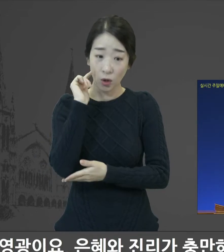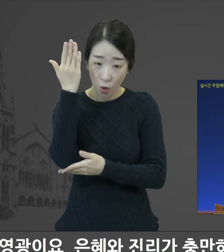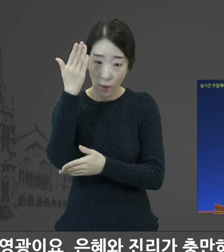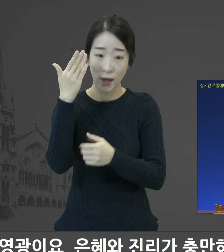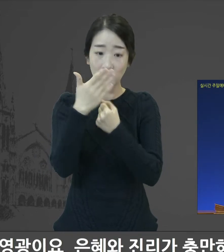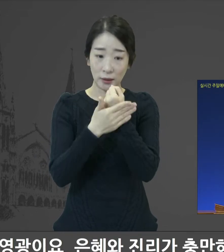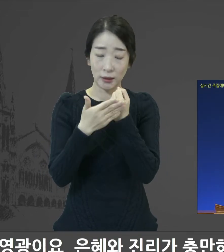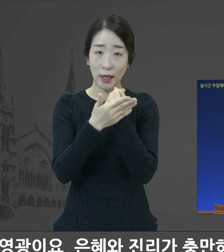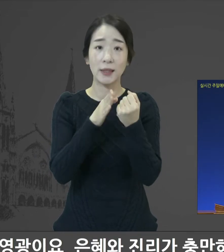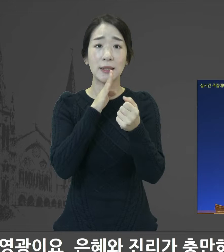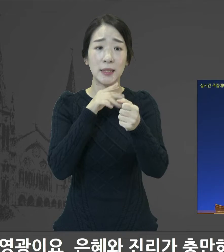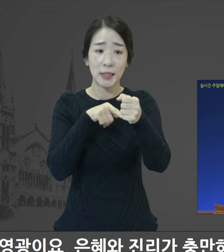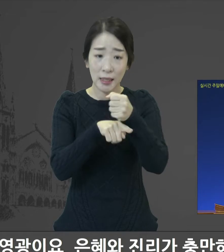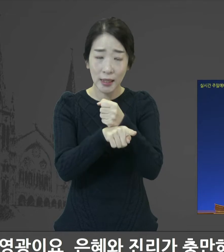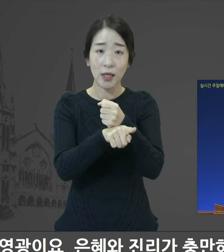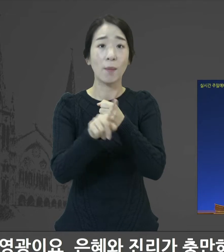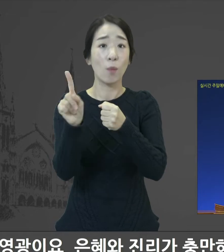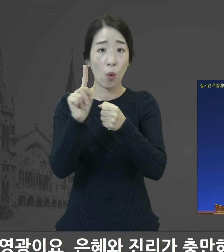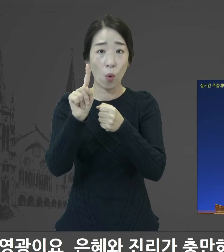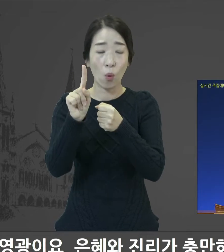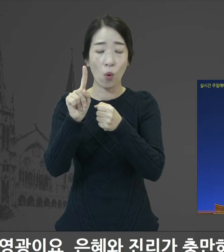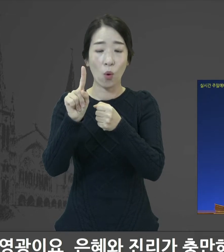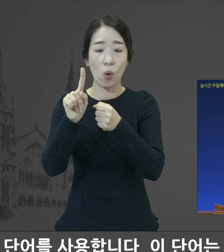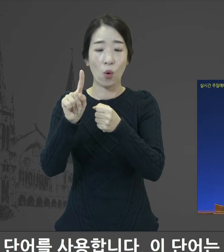빛을 표현하는 단어들입니다.